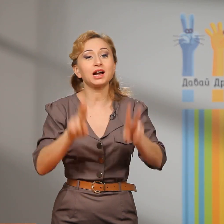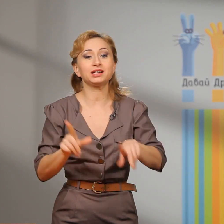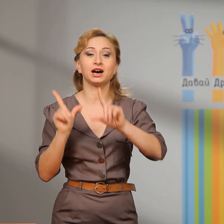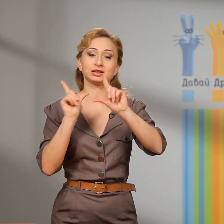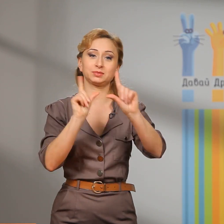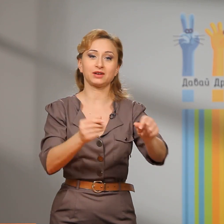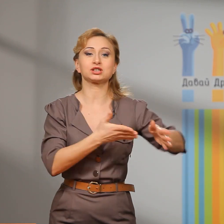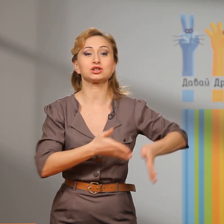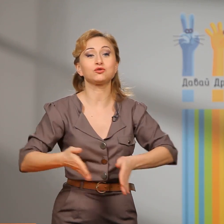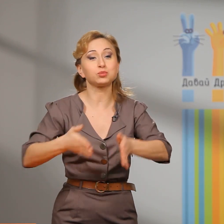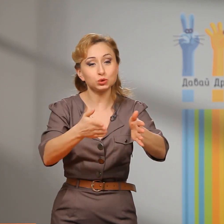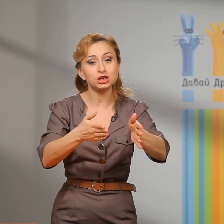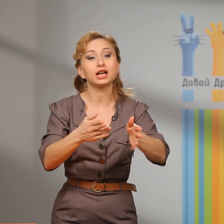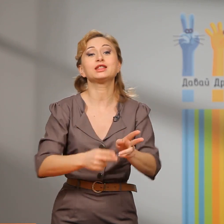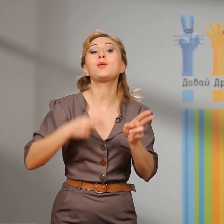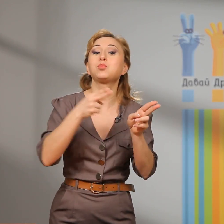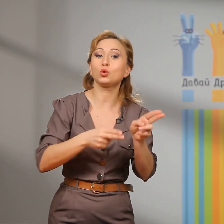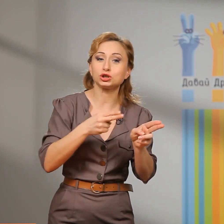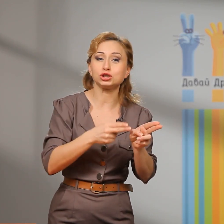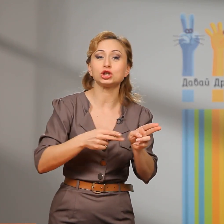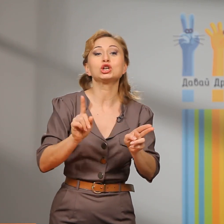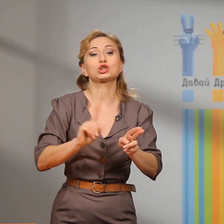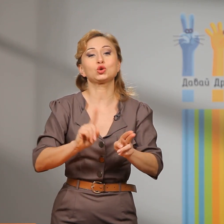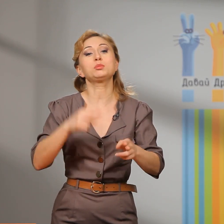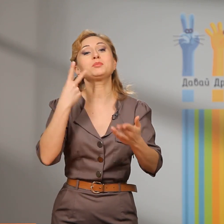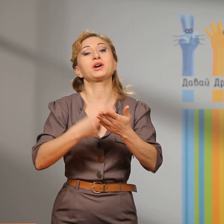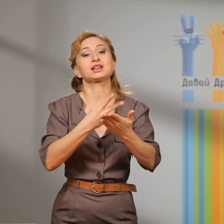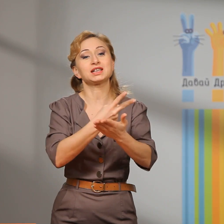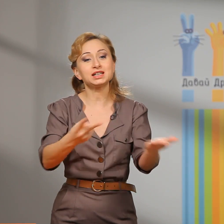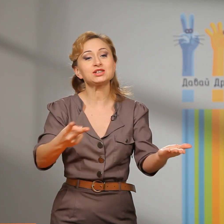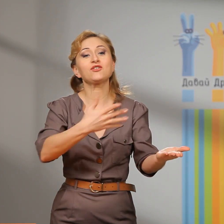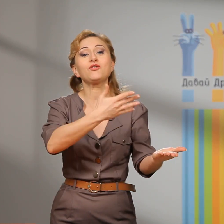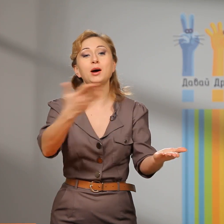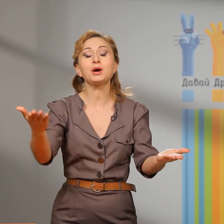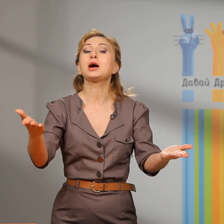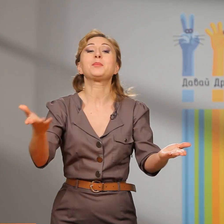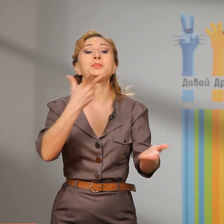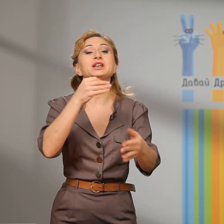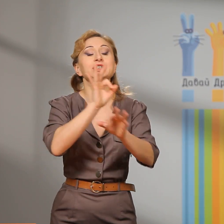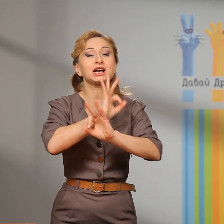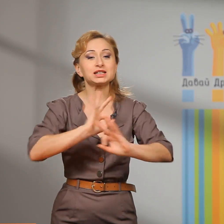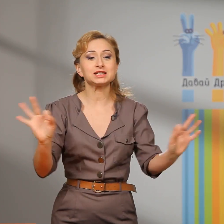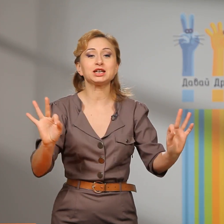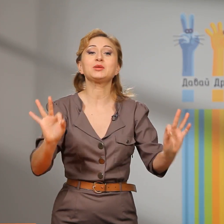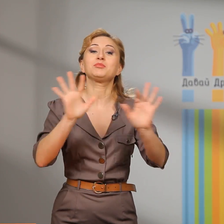специально отправился в путь на поезде, чтобы показать вам прекрасные